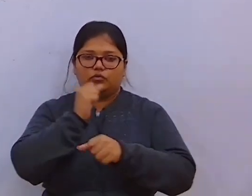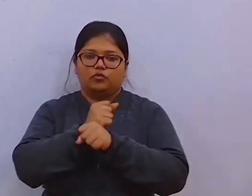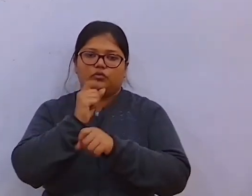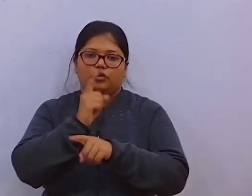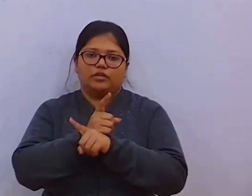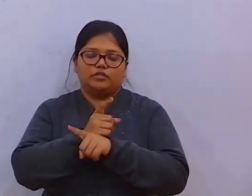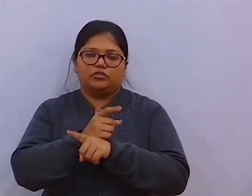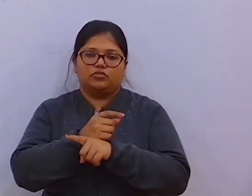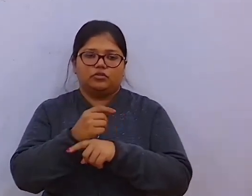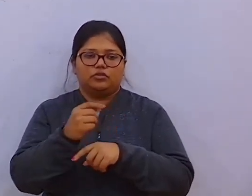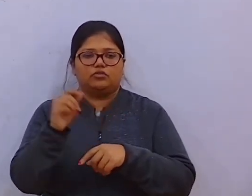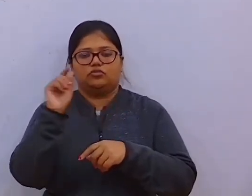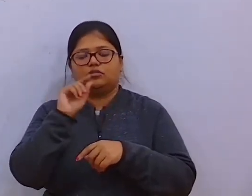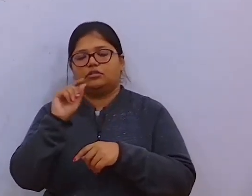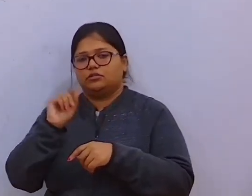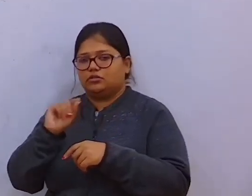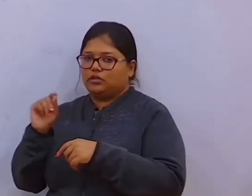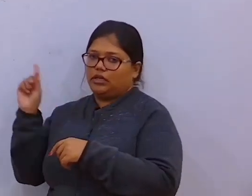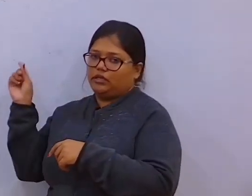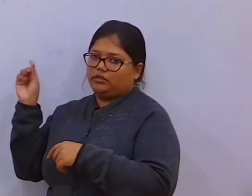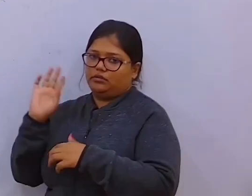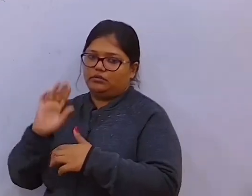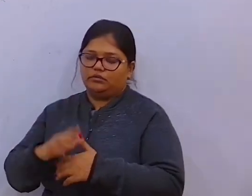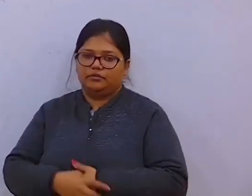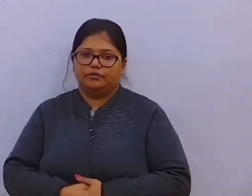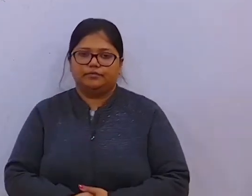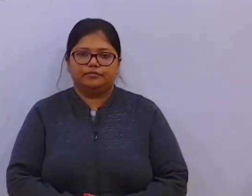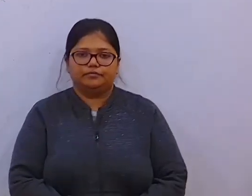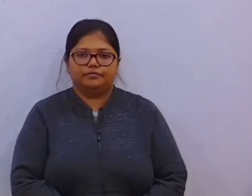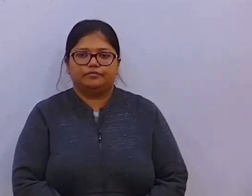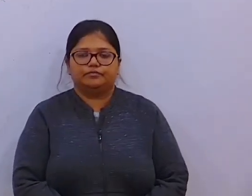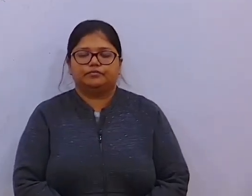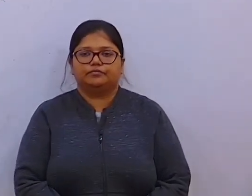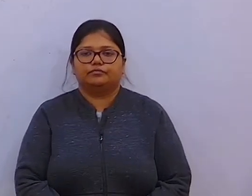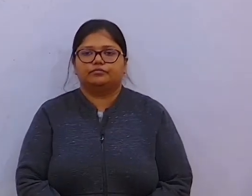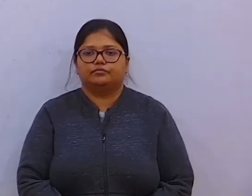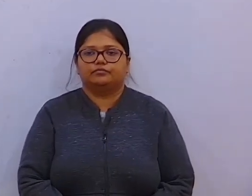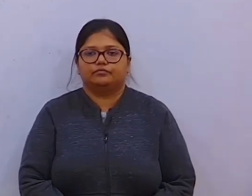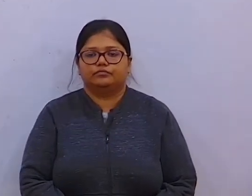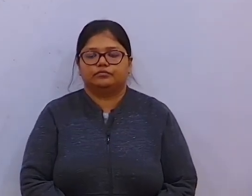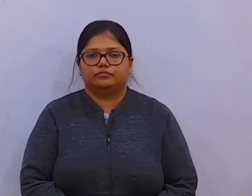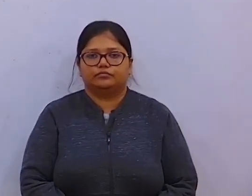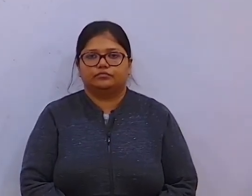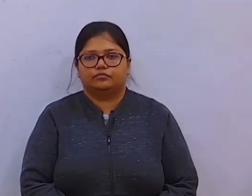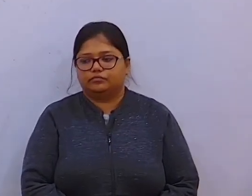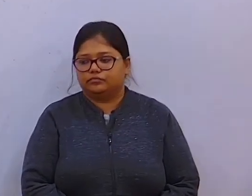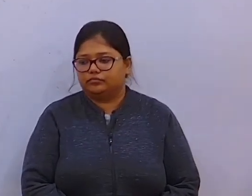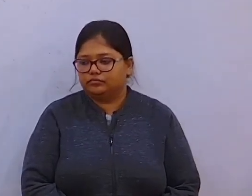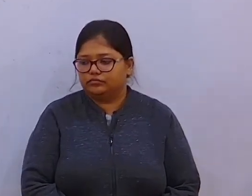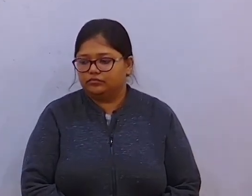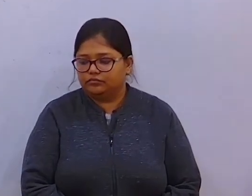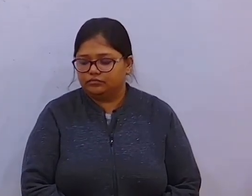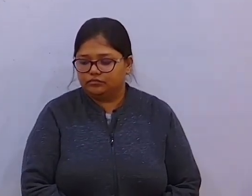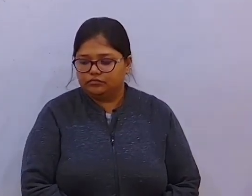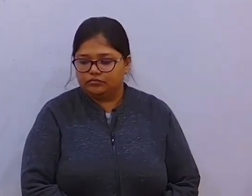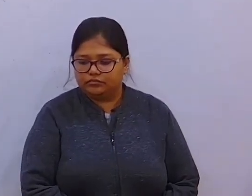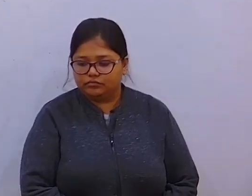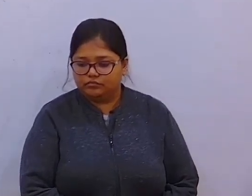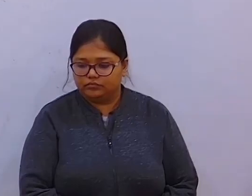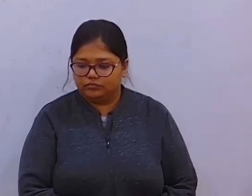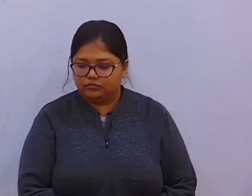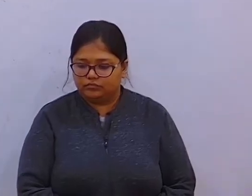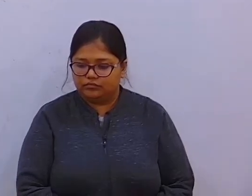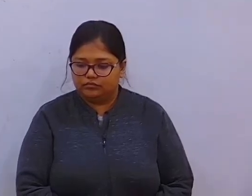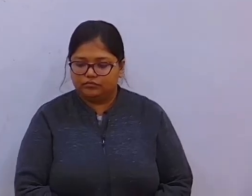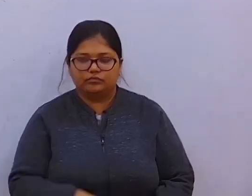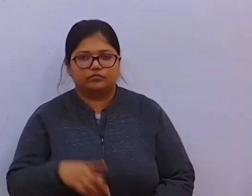चलो, किसी का कमेंट नहीं आ रहा है, मतलब समझ में आ रहा है, ठीक है। तो पछुआ पश्चिमी पछुआ पवने या पश्चिमी जेड स्ट्रीम में